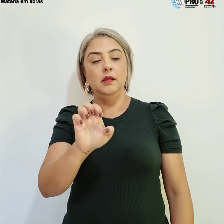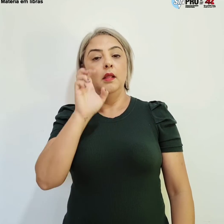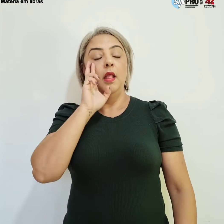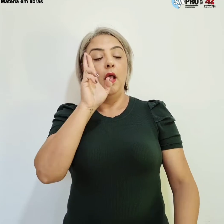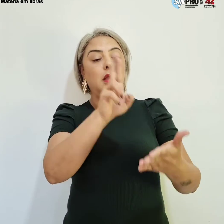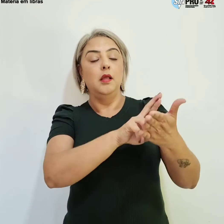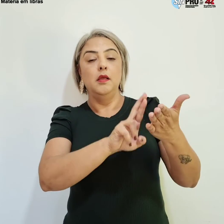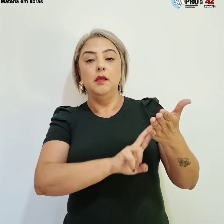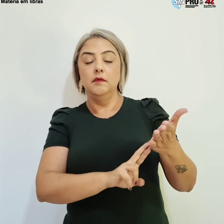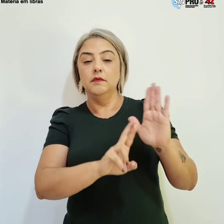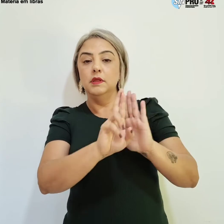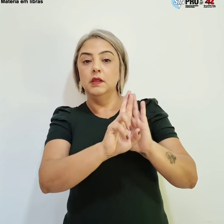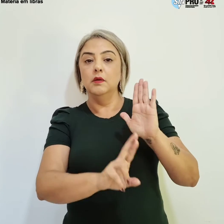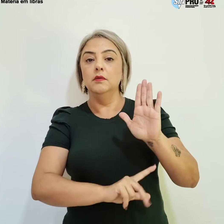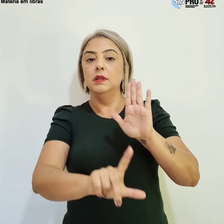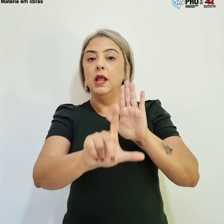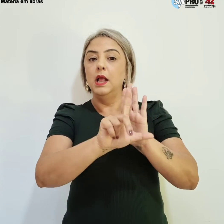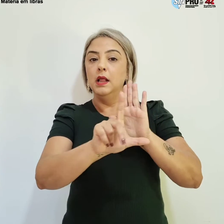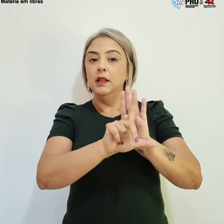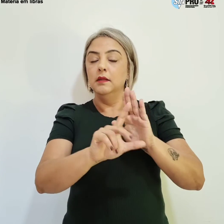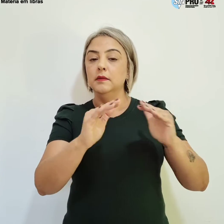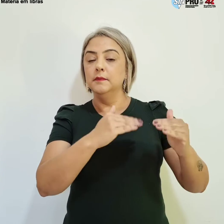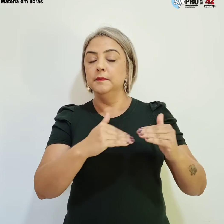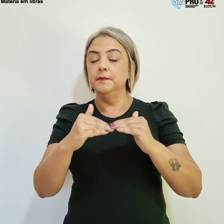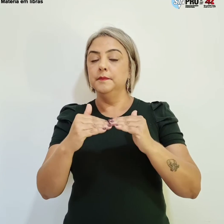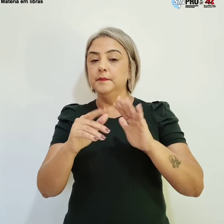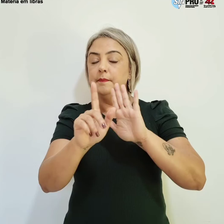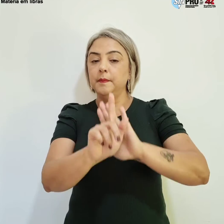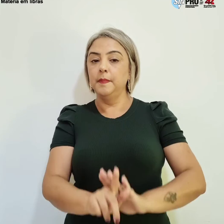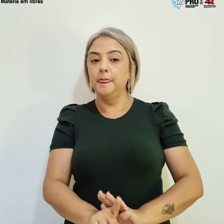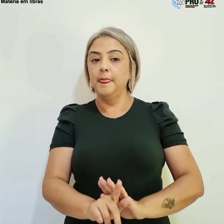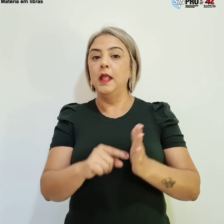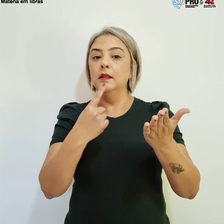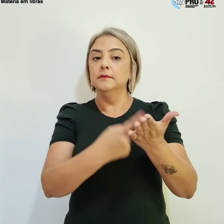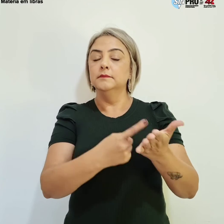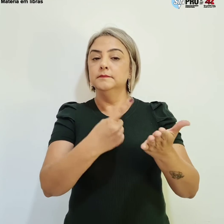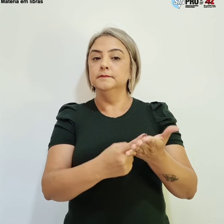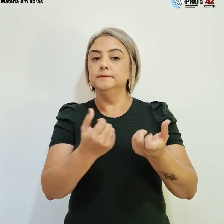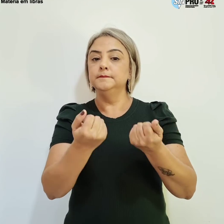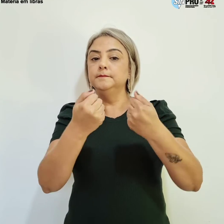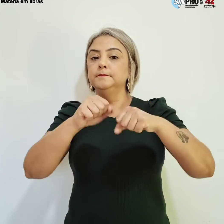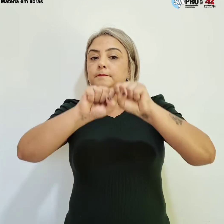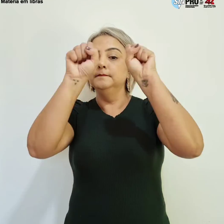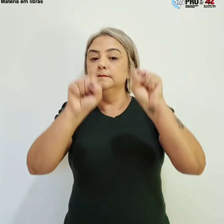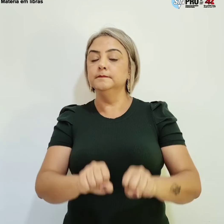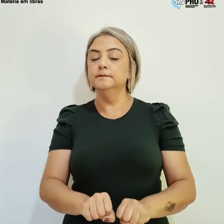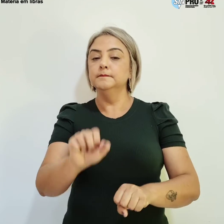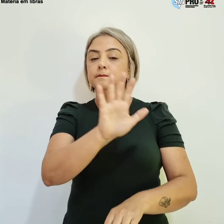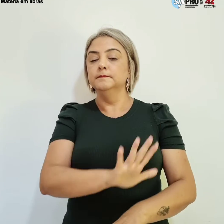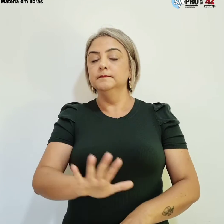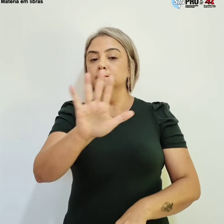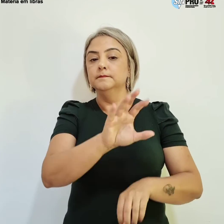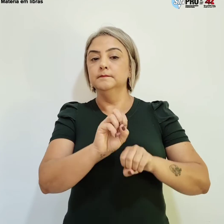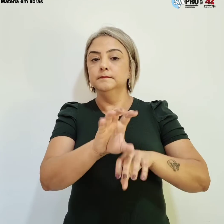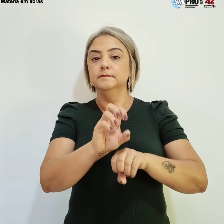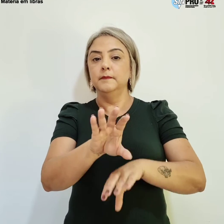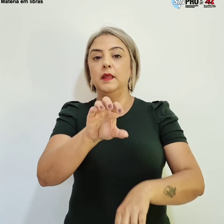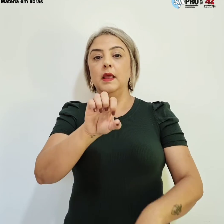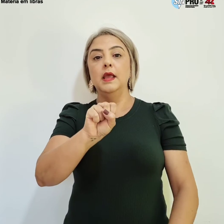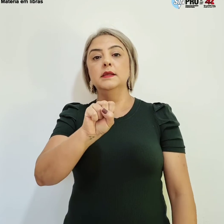Gestão Democrática, da Agenda de Instituição do Sistema Nacional de Educação, SNE, do